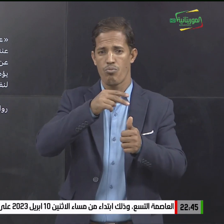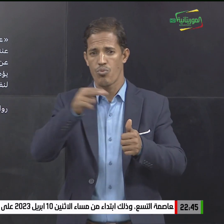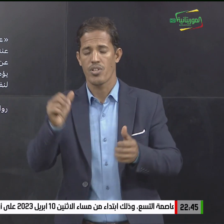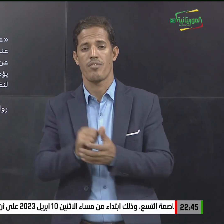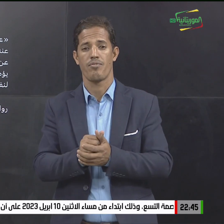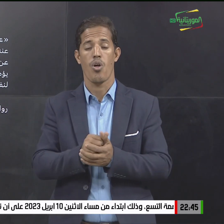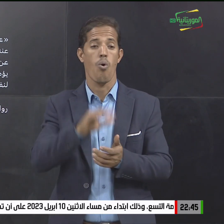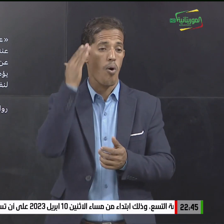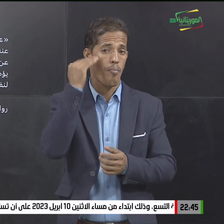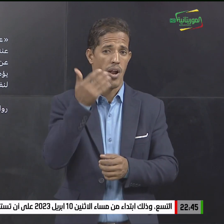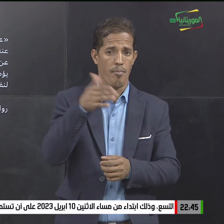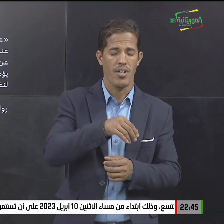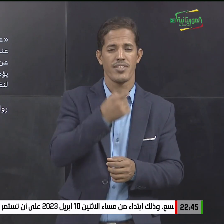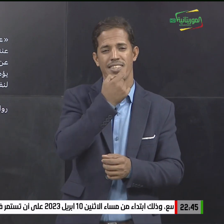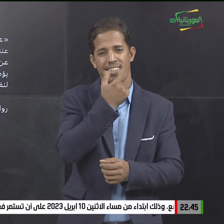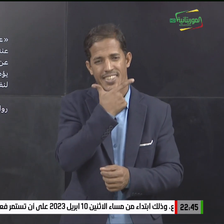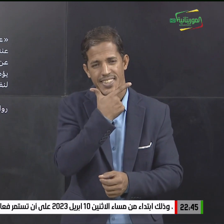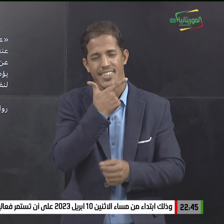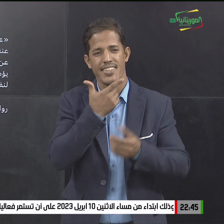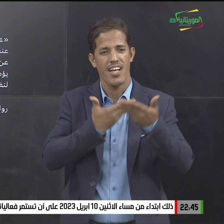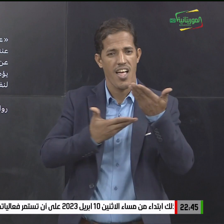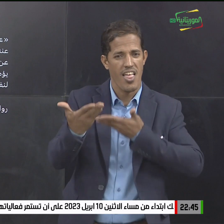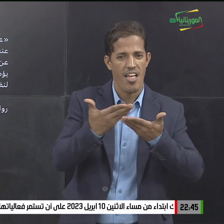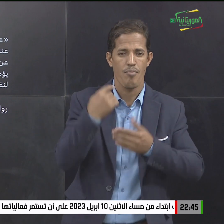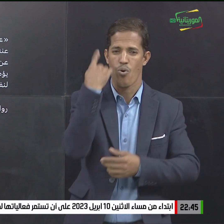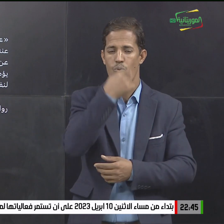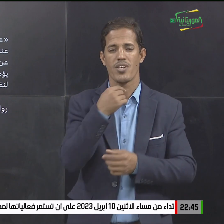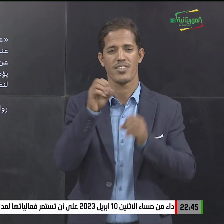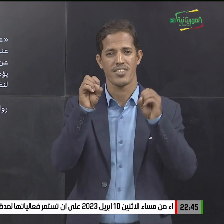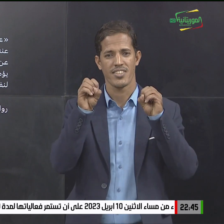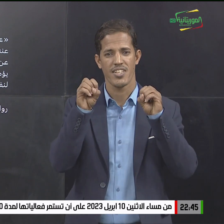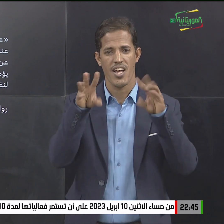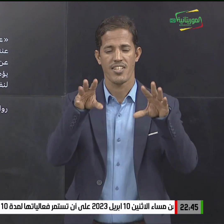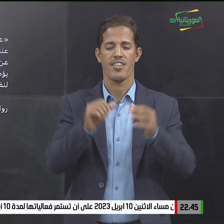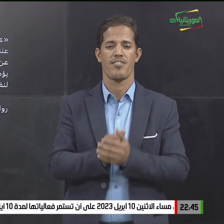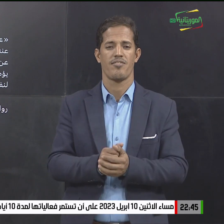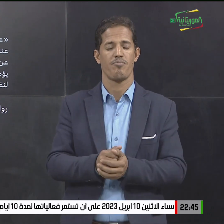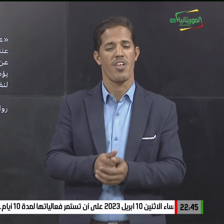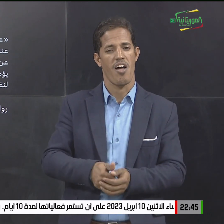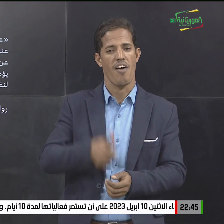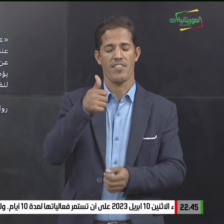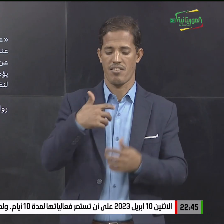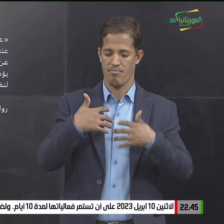المعروف للآخرين ببشاشة وجه وسعة قلب وسلامة الصدر.